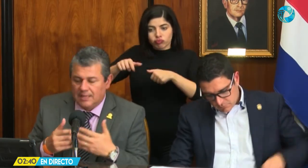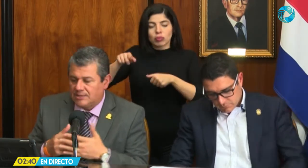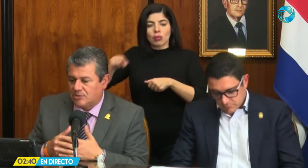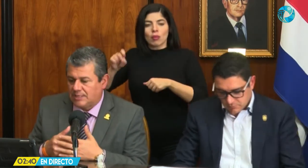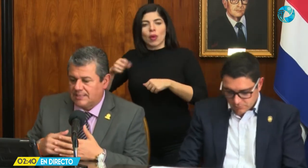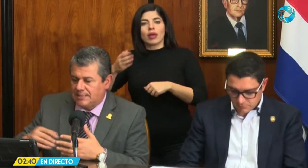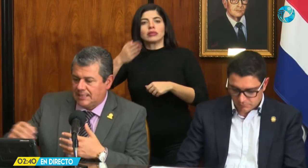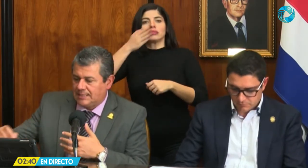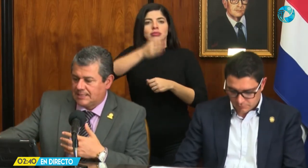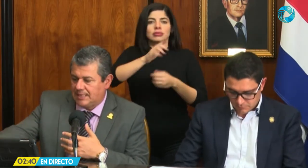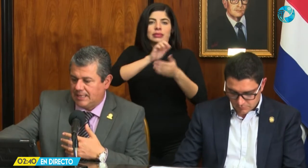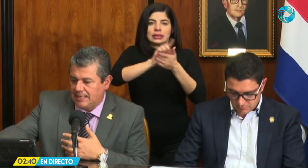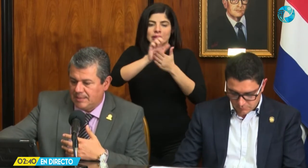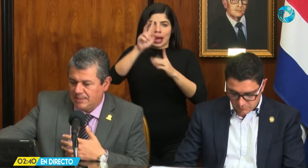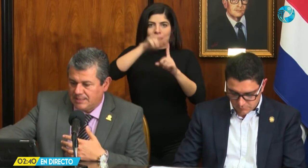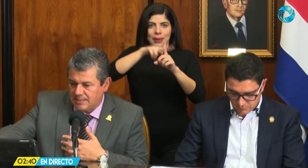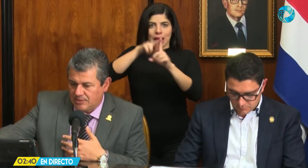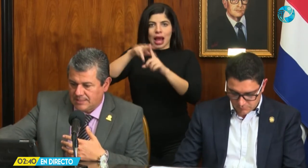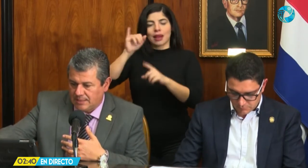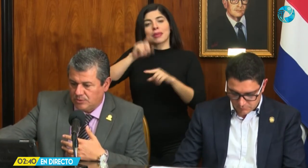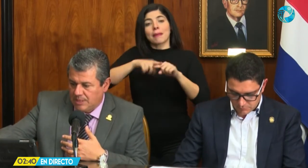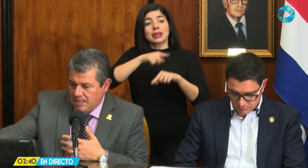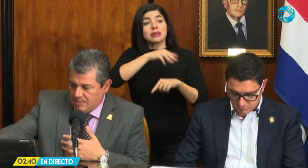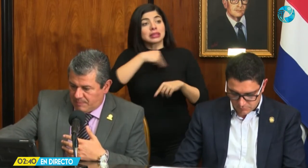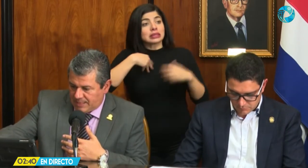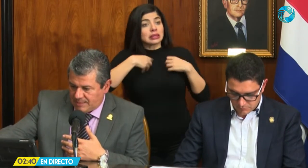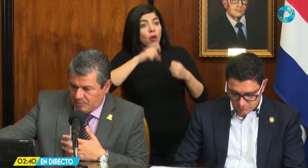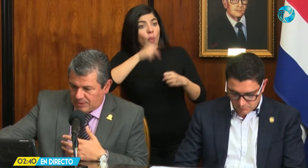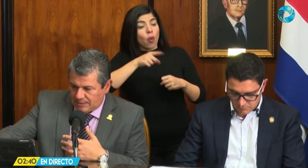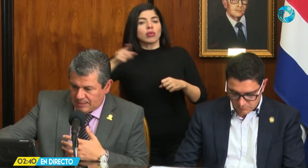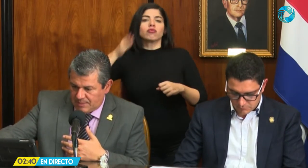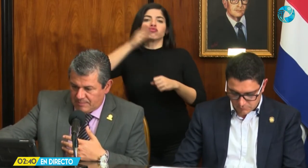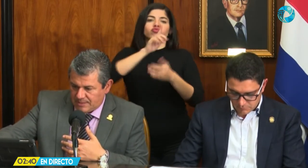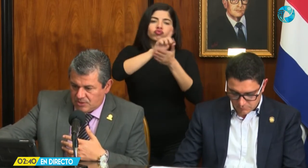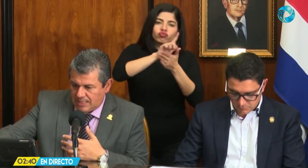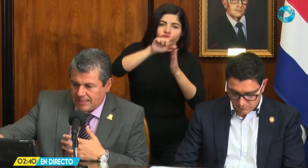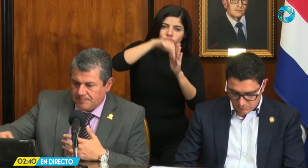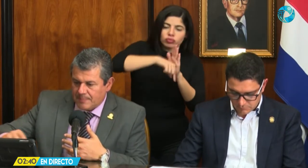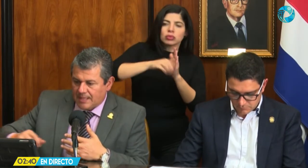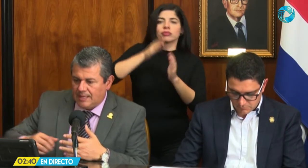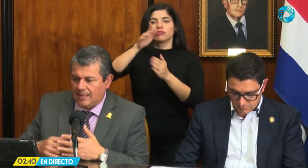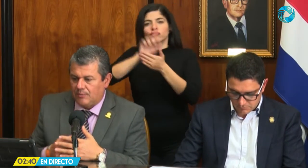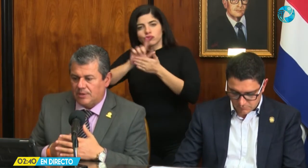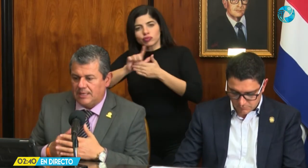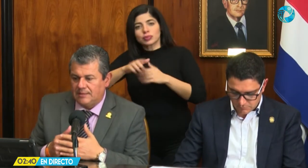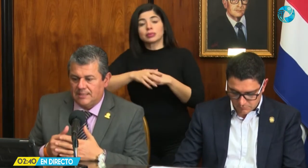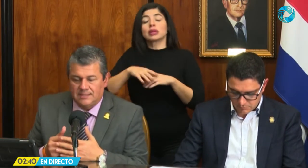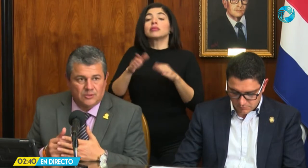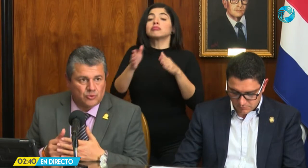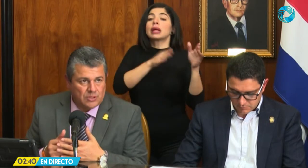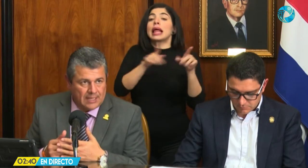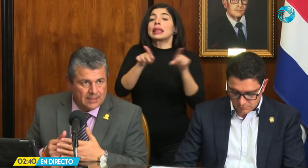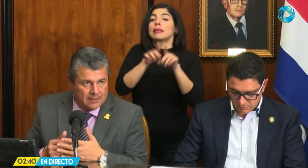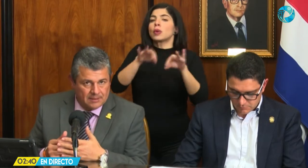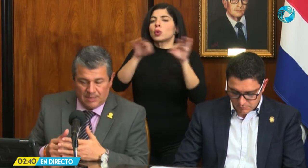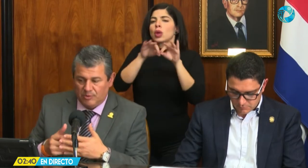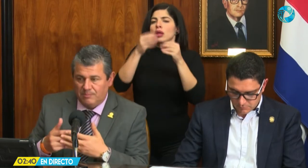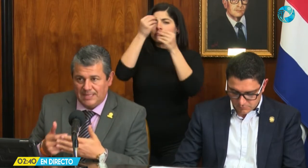conforme las órdenes sanitarias que gira el Ministerio de Salud. Me parece importante también mencionar la labor